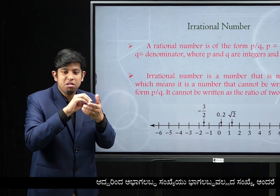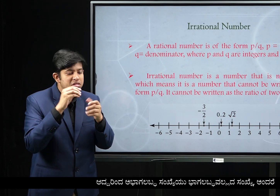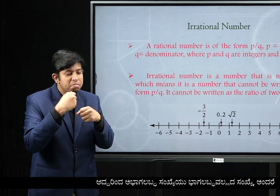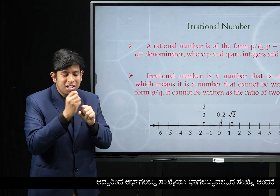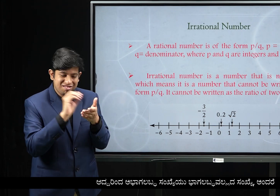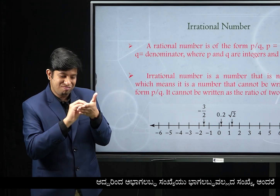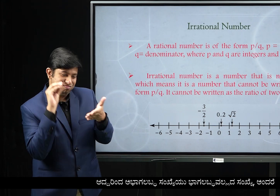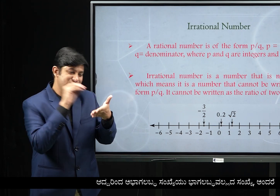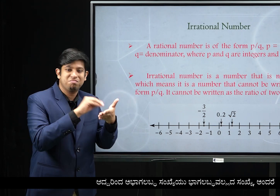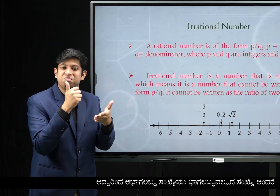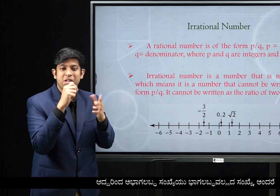ಸಂಖ್ಯೆ.